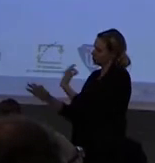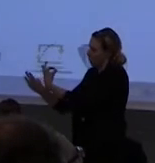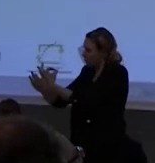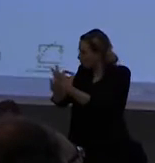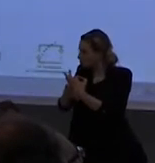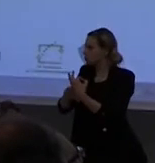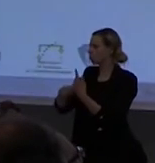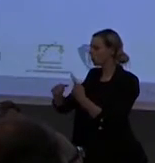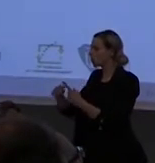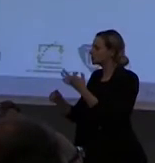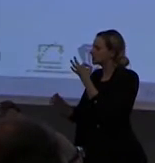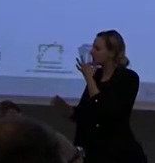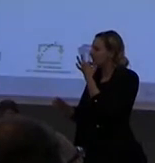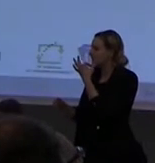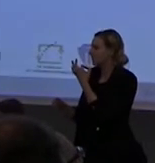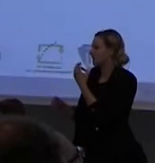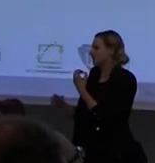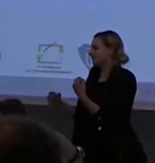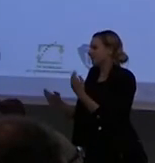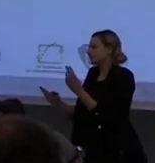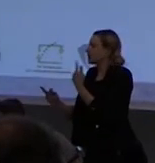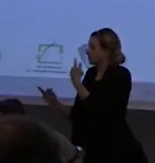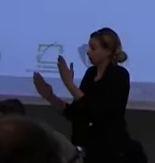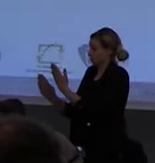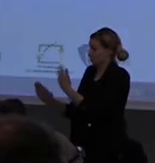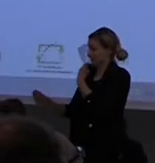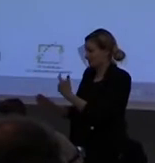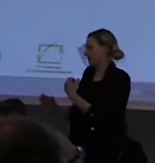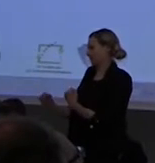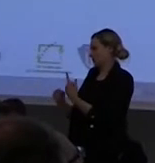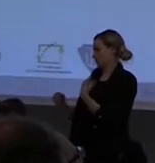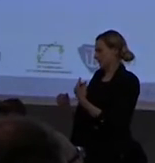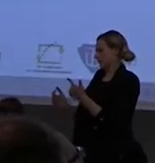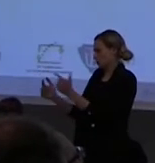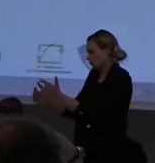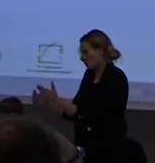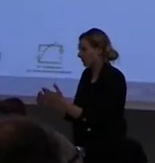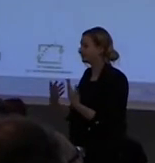škola nezůstala sama, je potřeba spolupráce s mnoha dalšími subjekty,